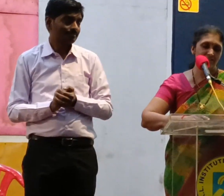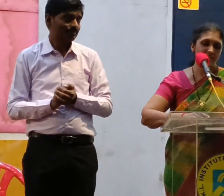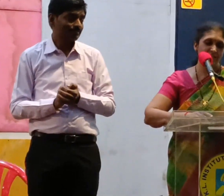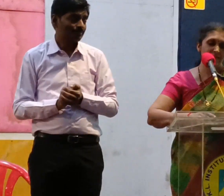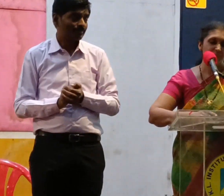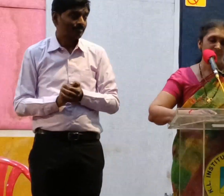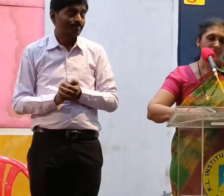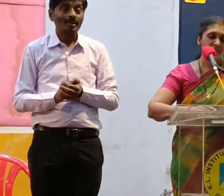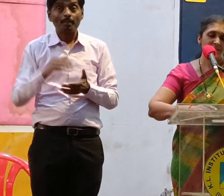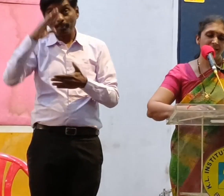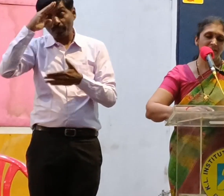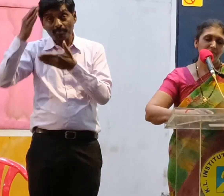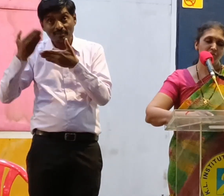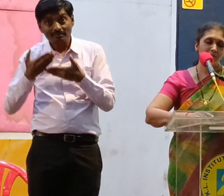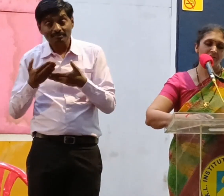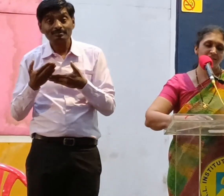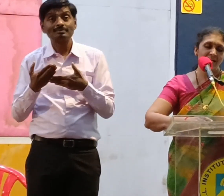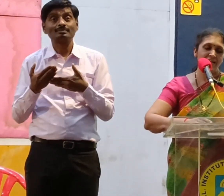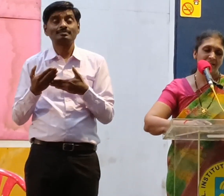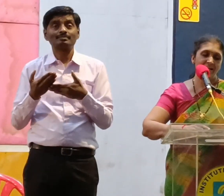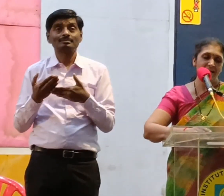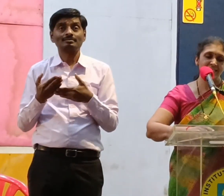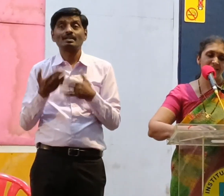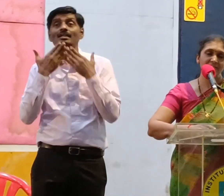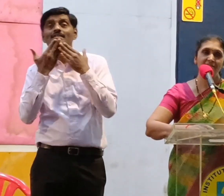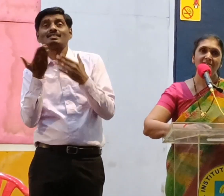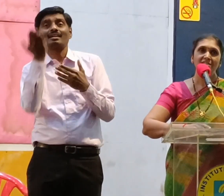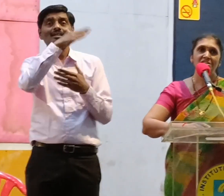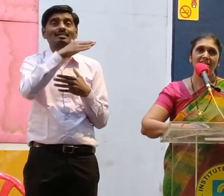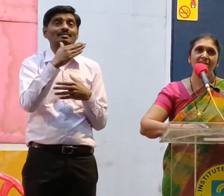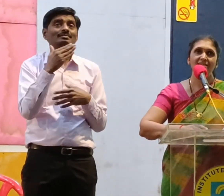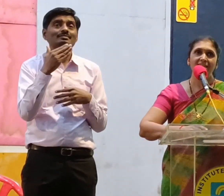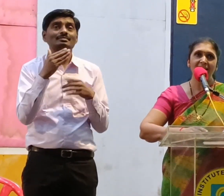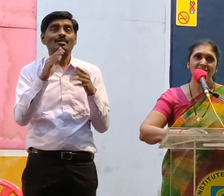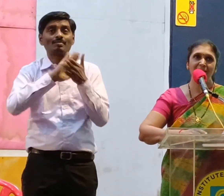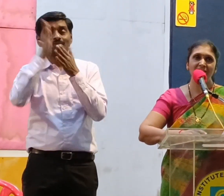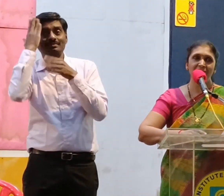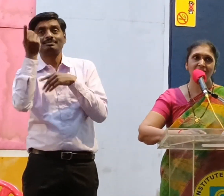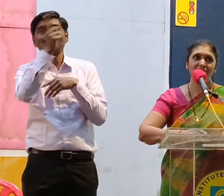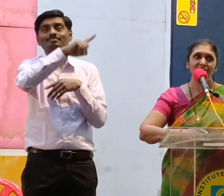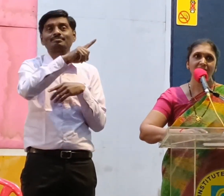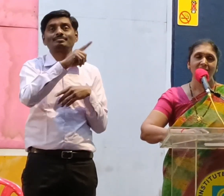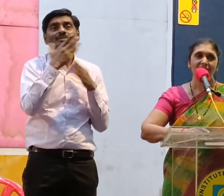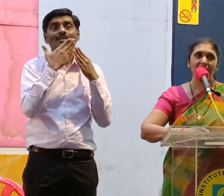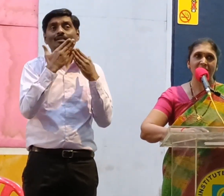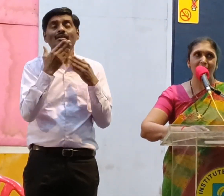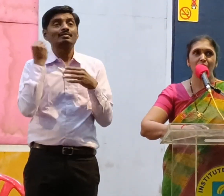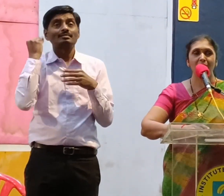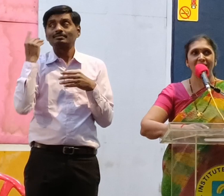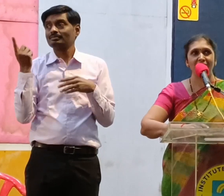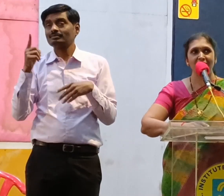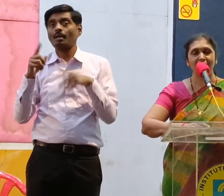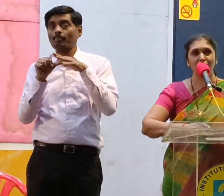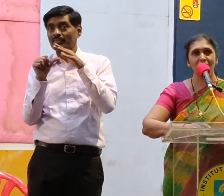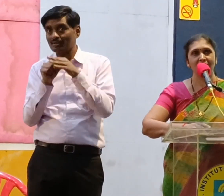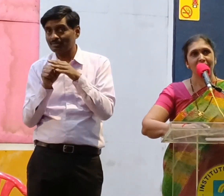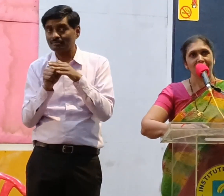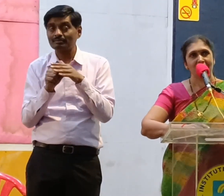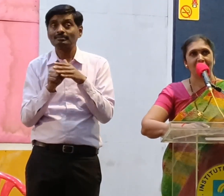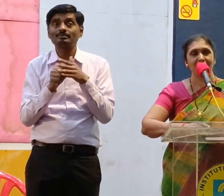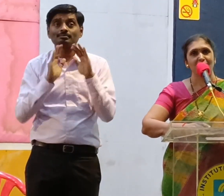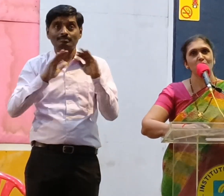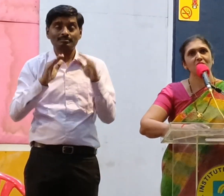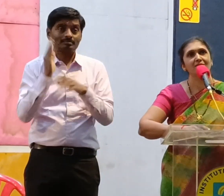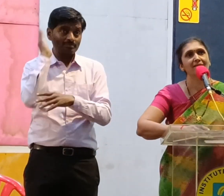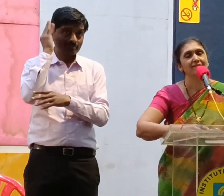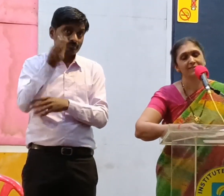માનવંતા અતિથિ અને વિશ્વધર્મ વિદ્યાલયના આચાર્ય શ્રી લાલજીભાઈને વિનંતી કે તેઓ અમારા વિદ્યાર્થીઓને